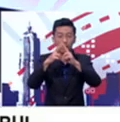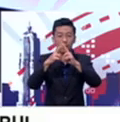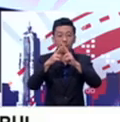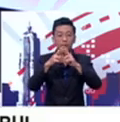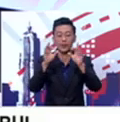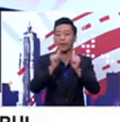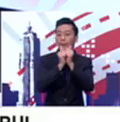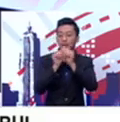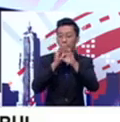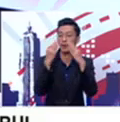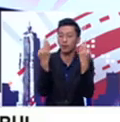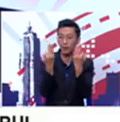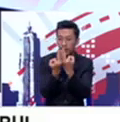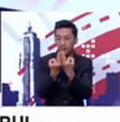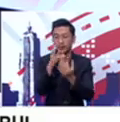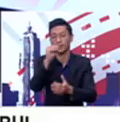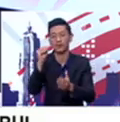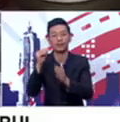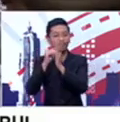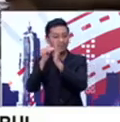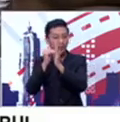dan saudara mara pengantin.